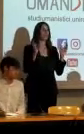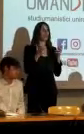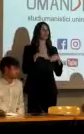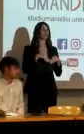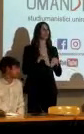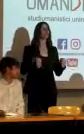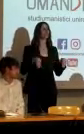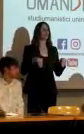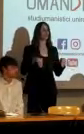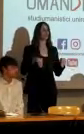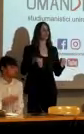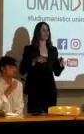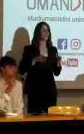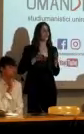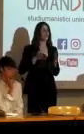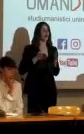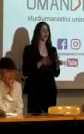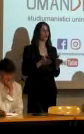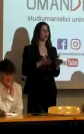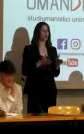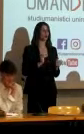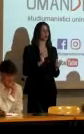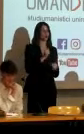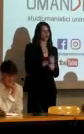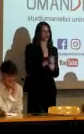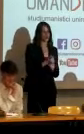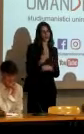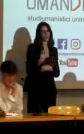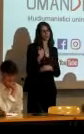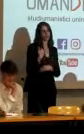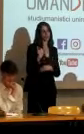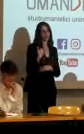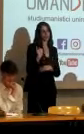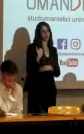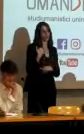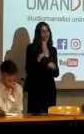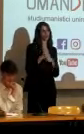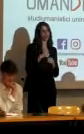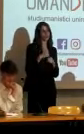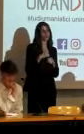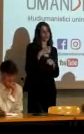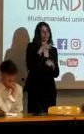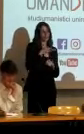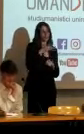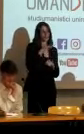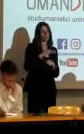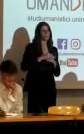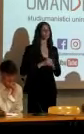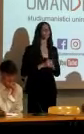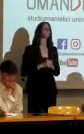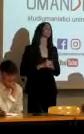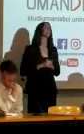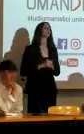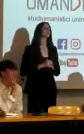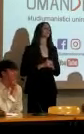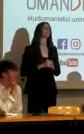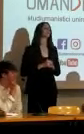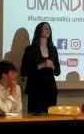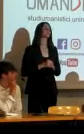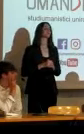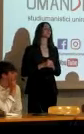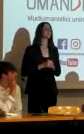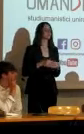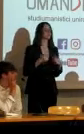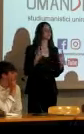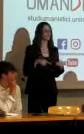corso appunto di studi a cui accennava poco fa Andrea, e cioè archeologia e storia dell'arte.